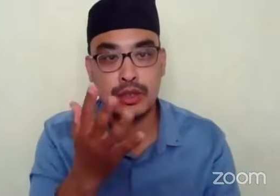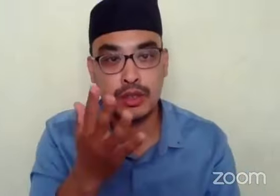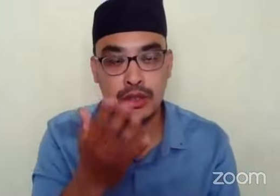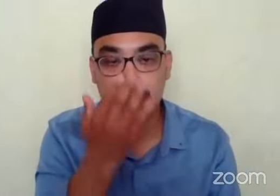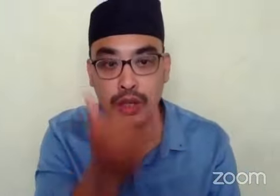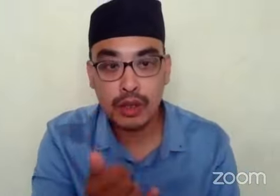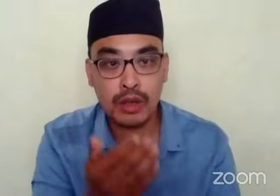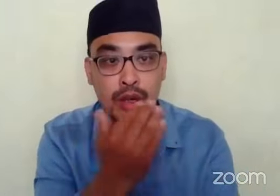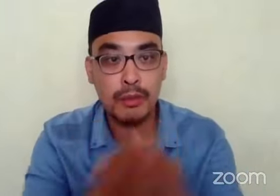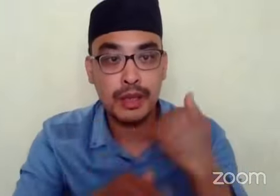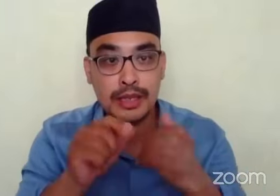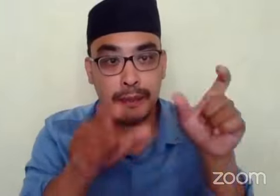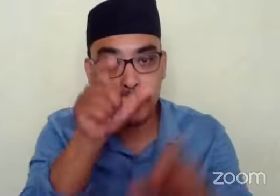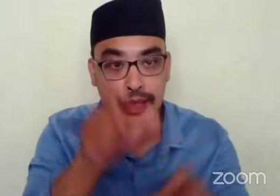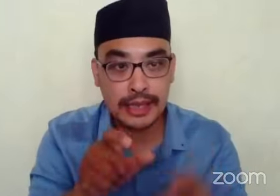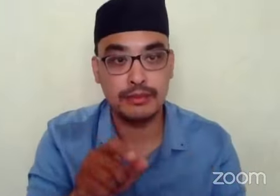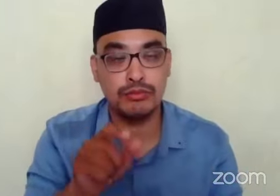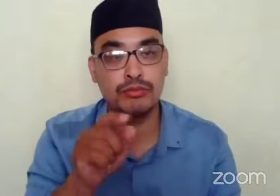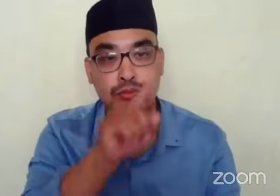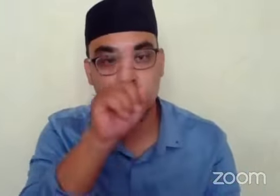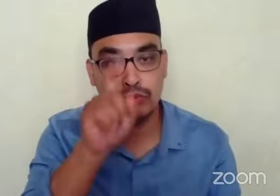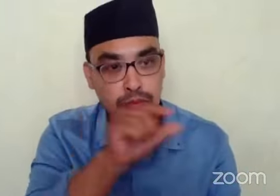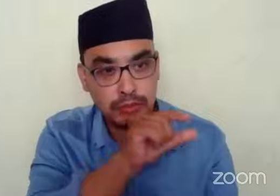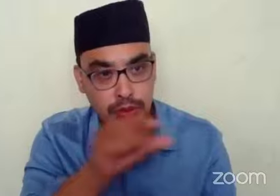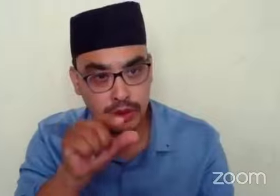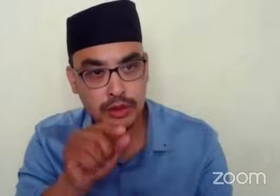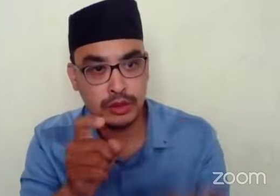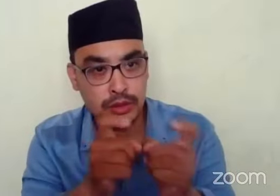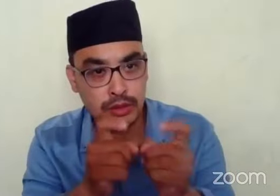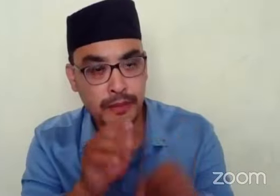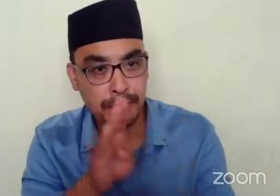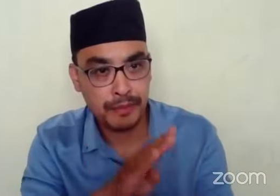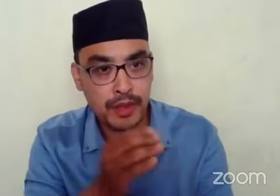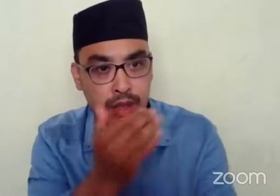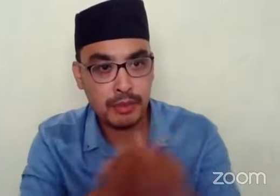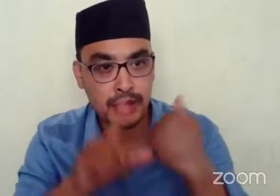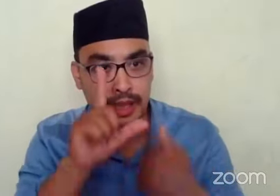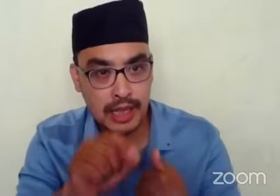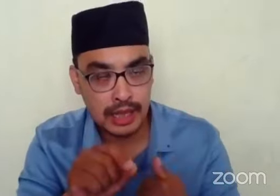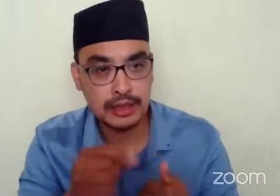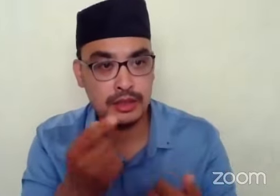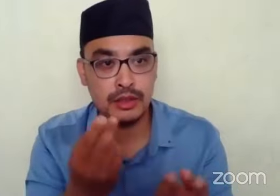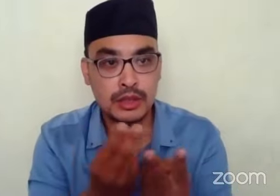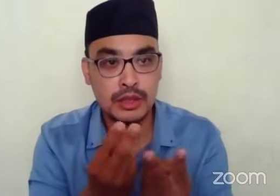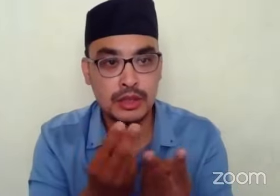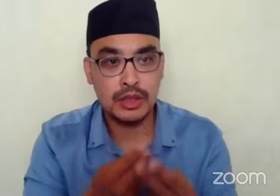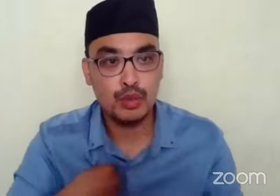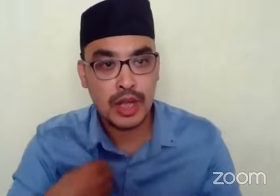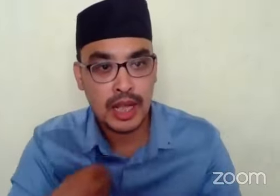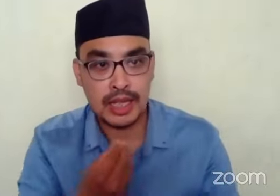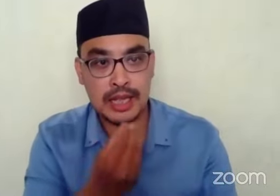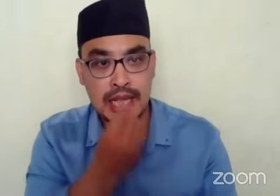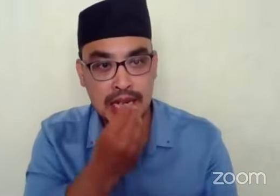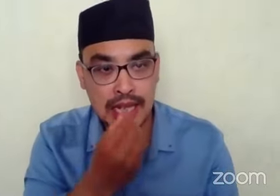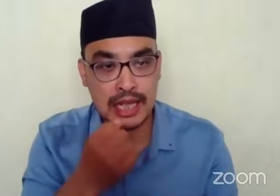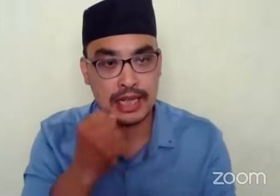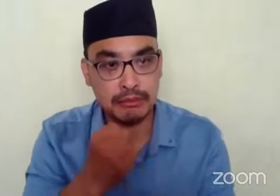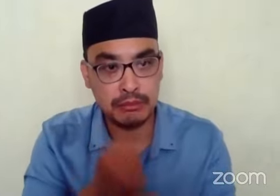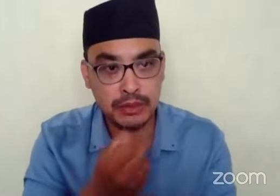व्यक्तिहरूको सवालमा कुरा गर्दा, अपाङ्गता भएका व्यक्तिहरूको सिलसिलामा कुरा गर्दा चाहिँ घाँसवास कपास, त्यसपछि आएर